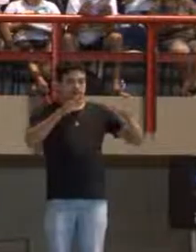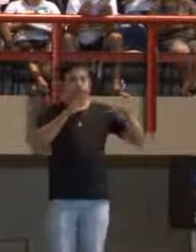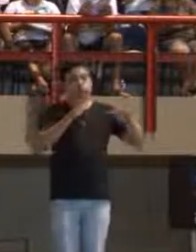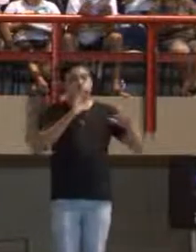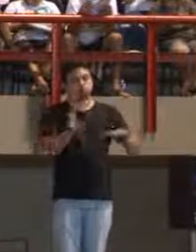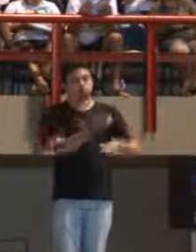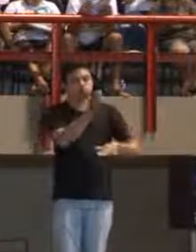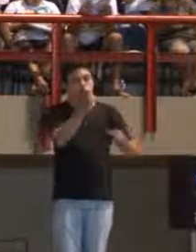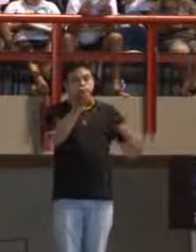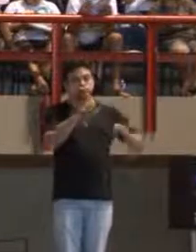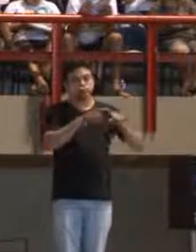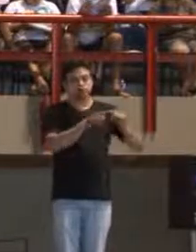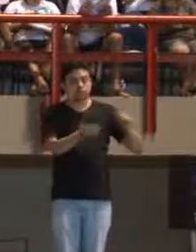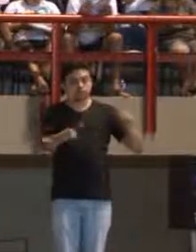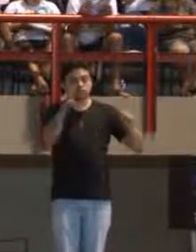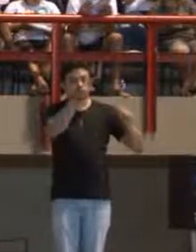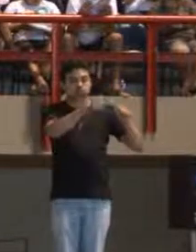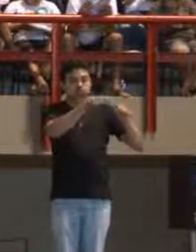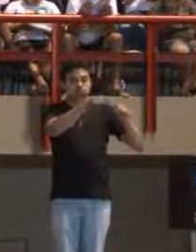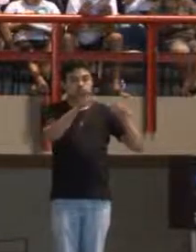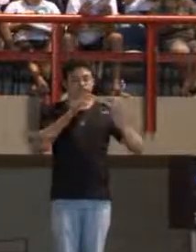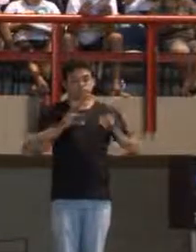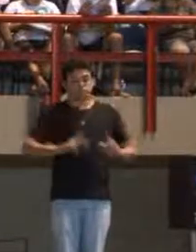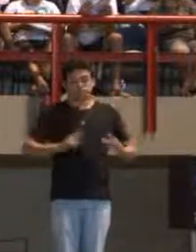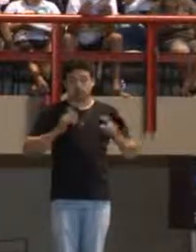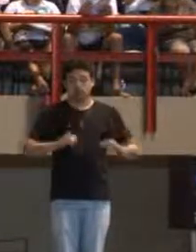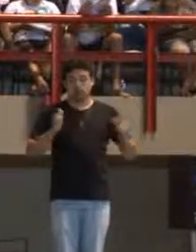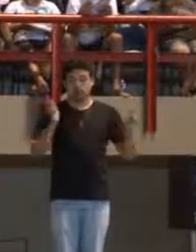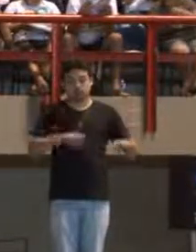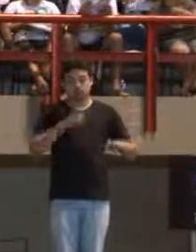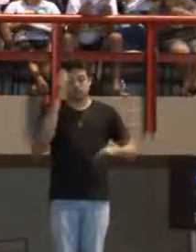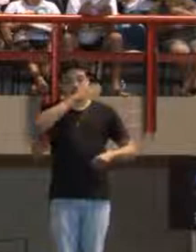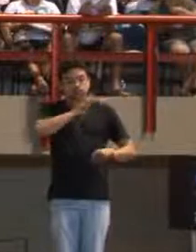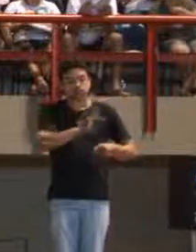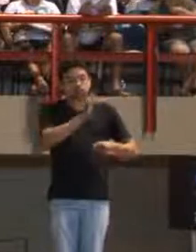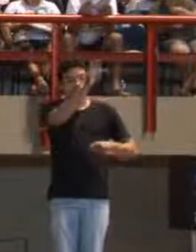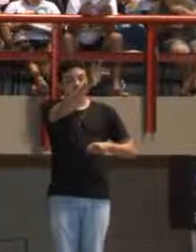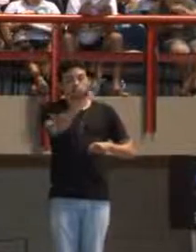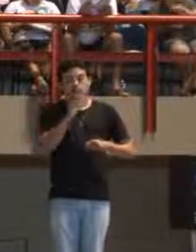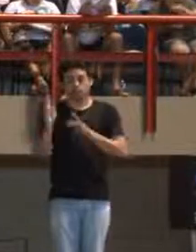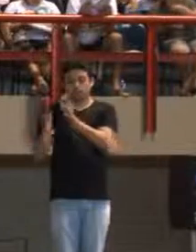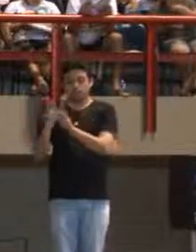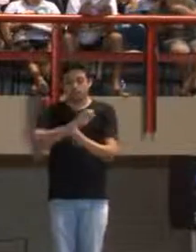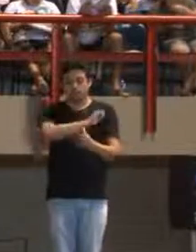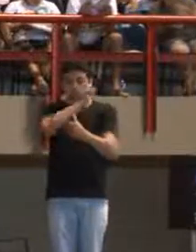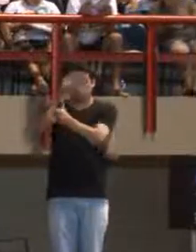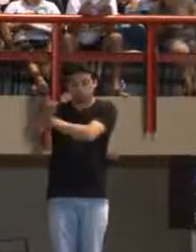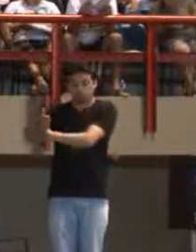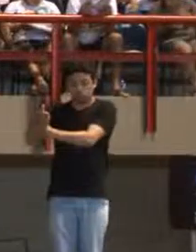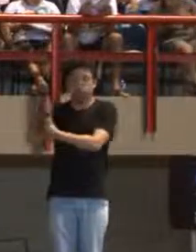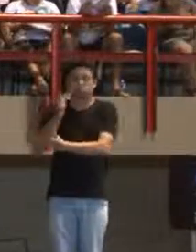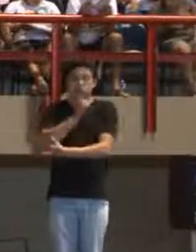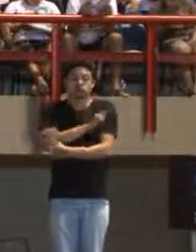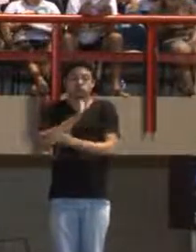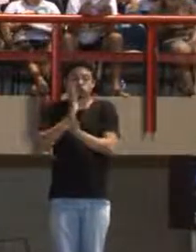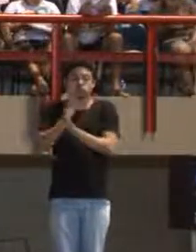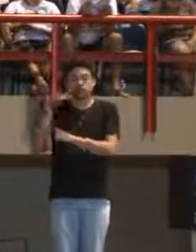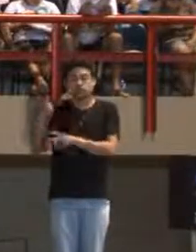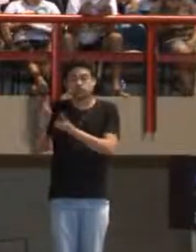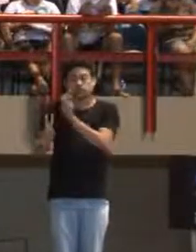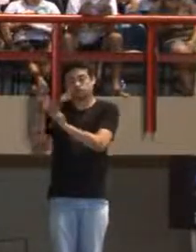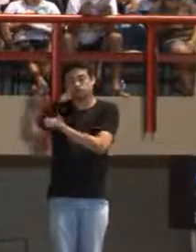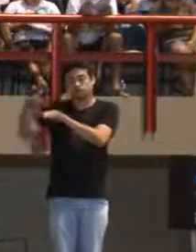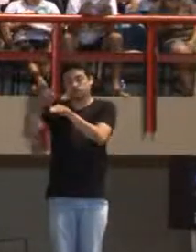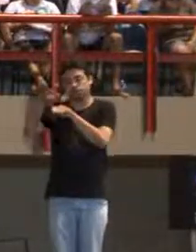fazendo parte de um ciclo de vida limpo, tornando-se um sério candidato a substituir a atual economia baseada nos